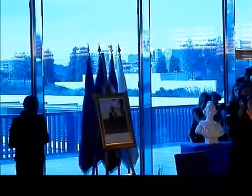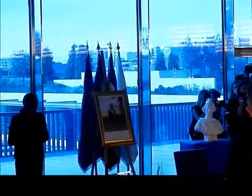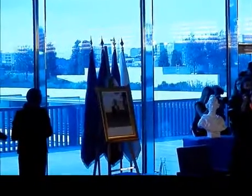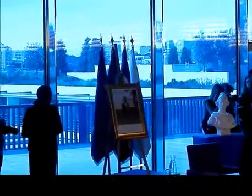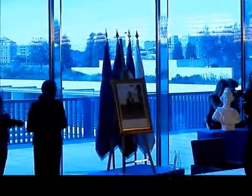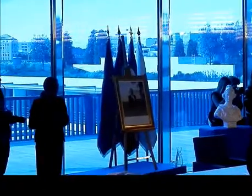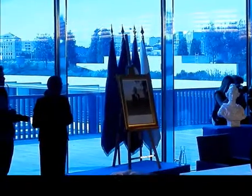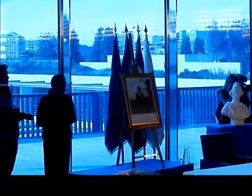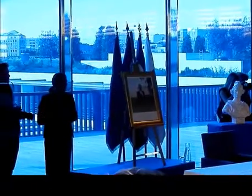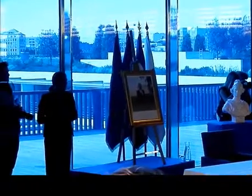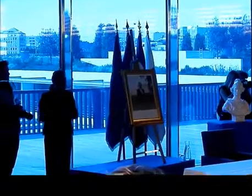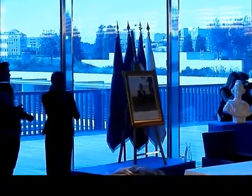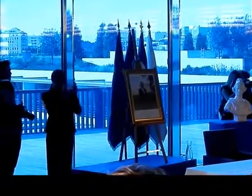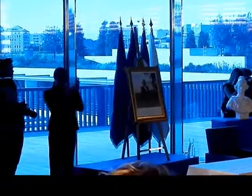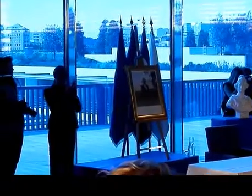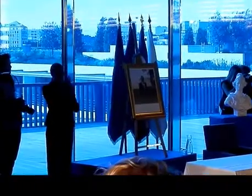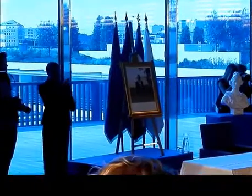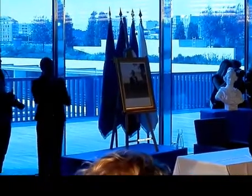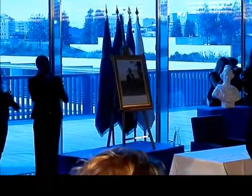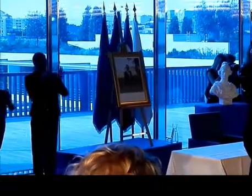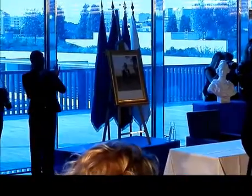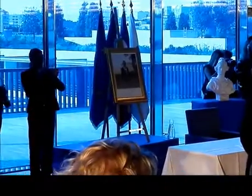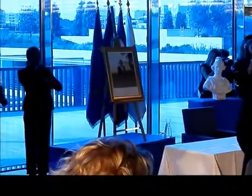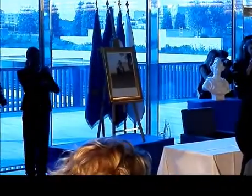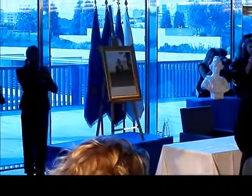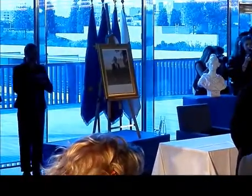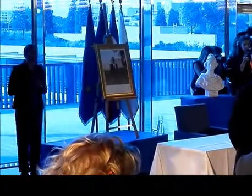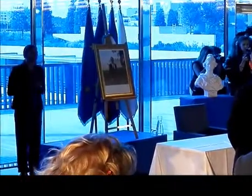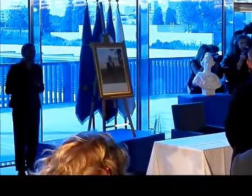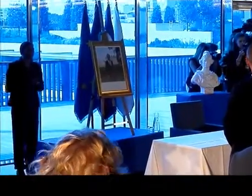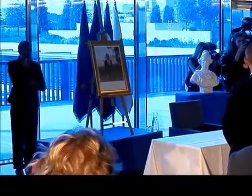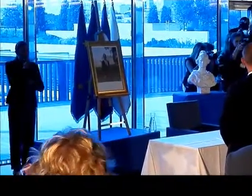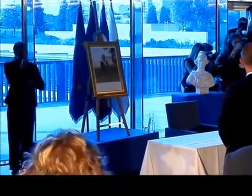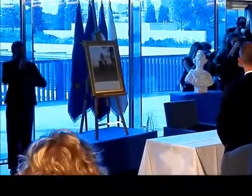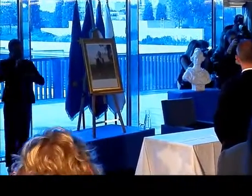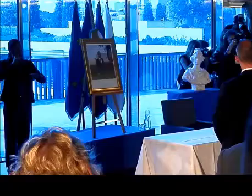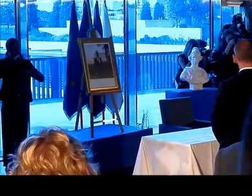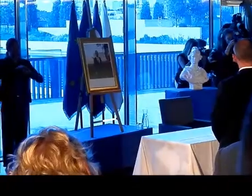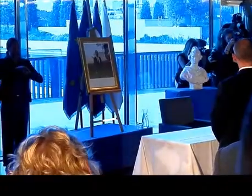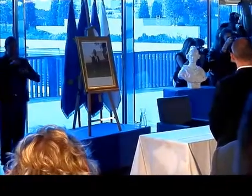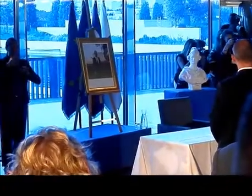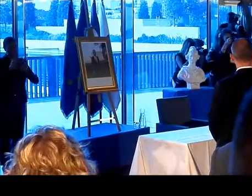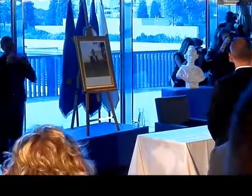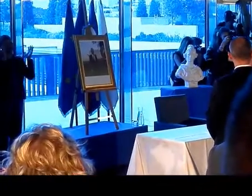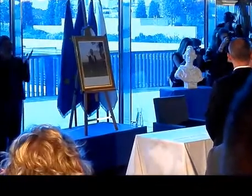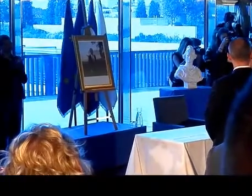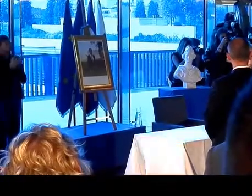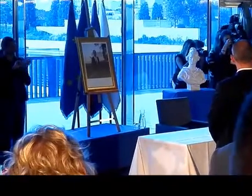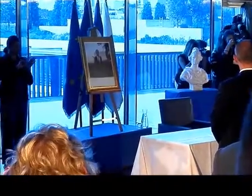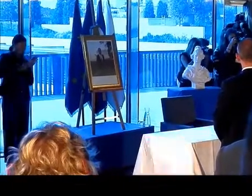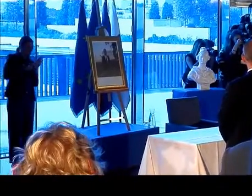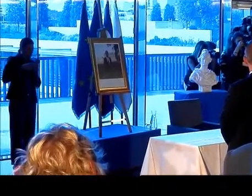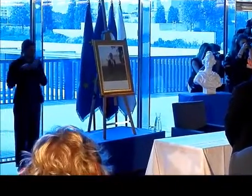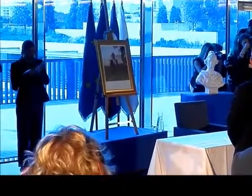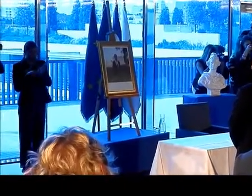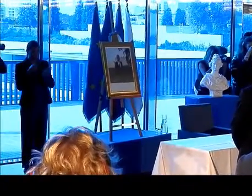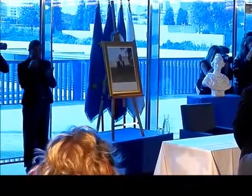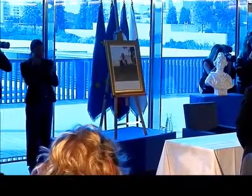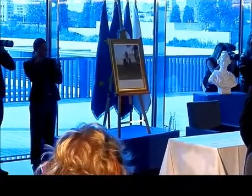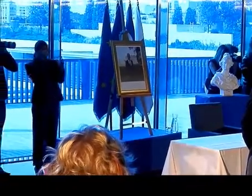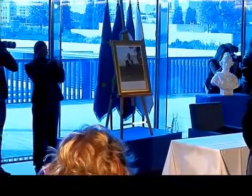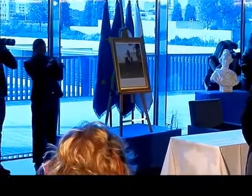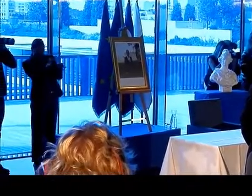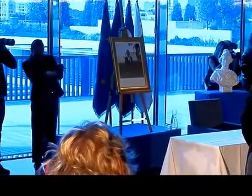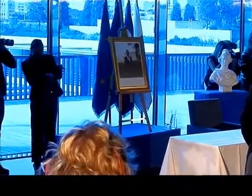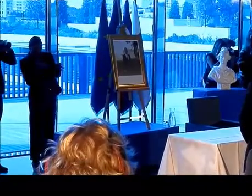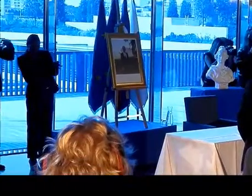Article 371. L'autorité parentale est un ensemble de droits et devoirs ayant pour finalité